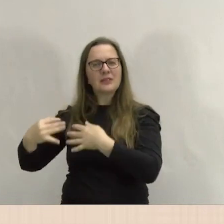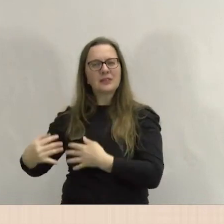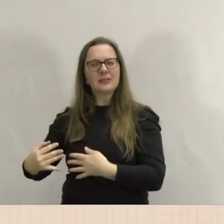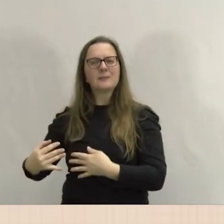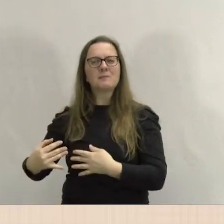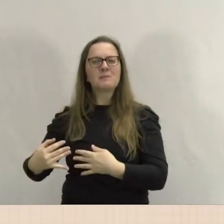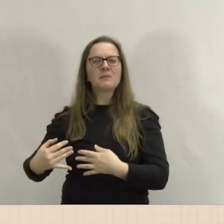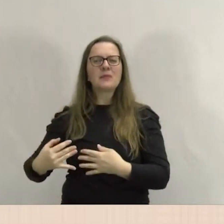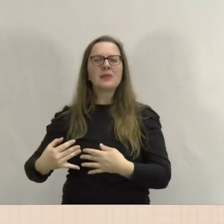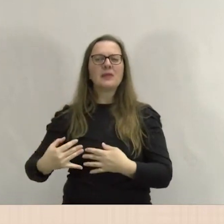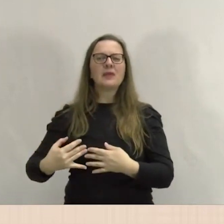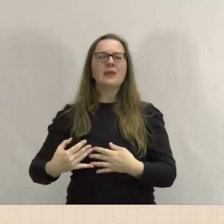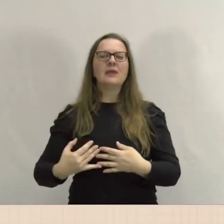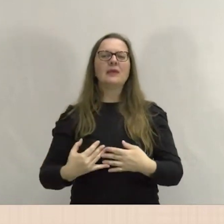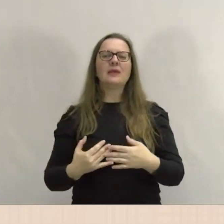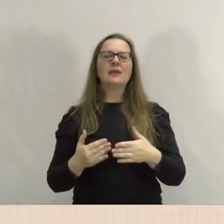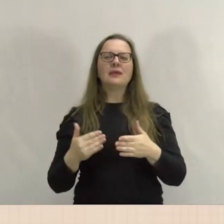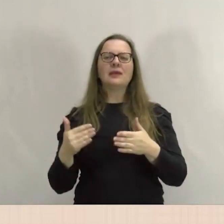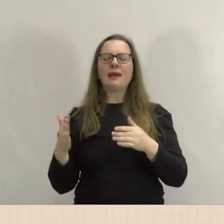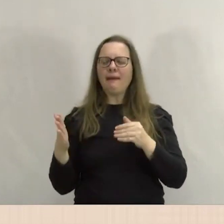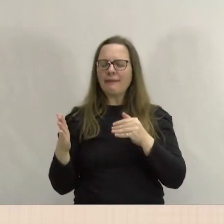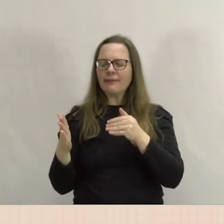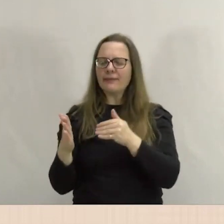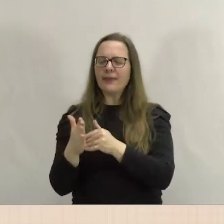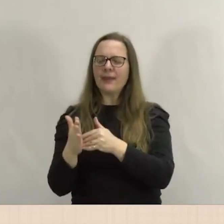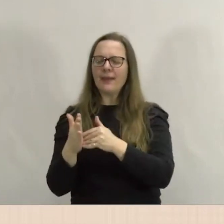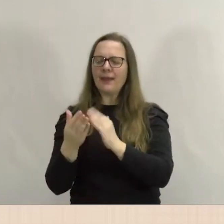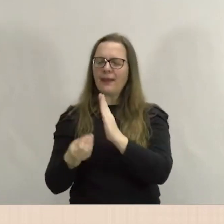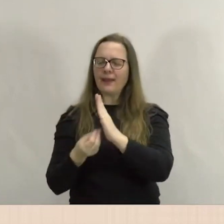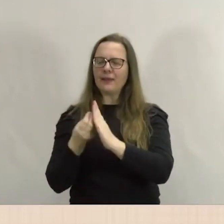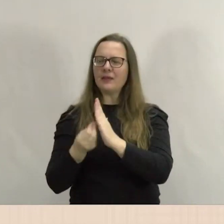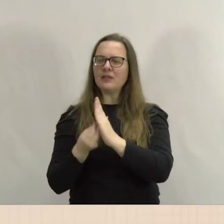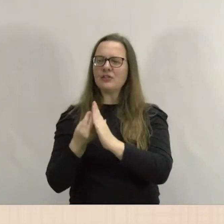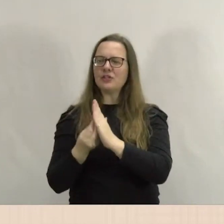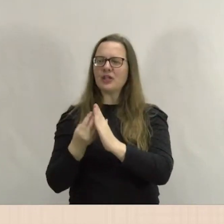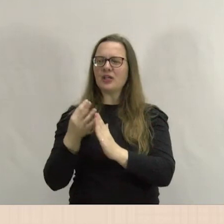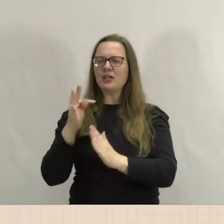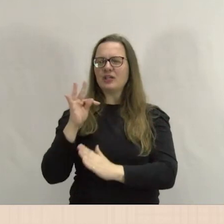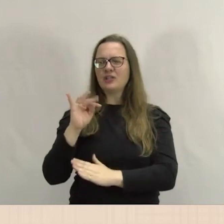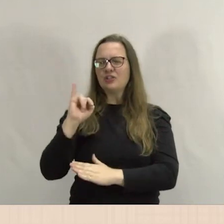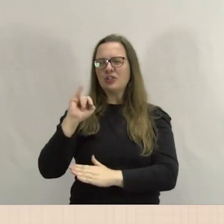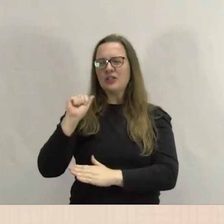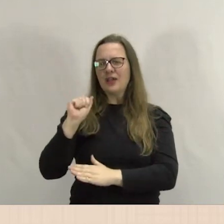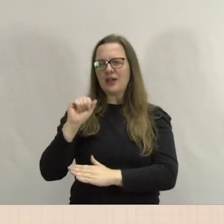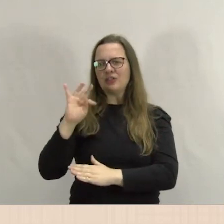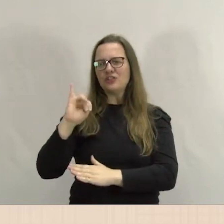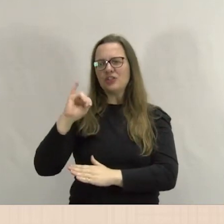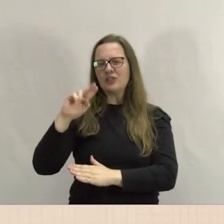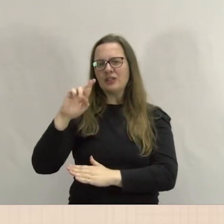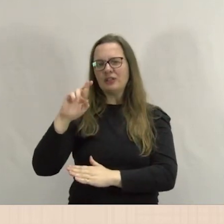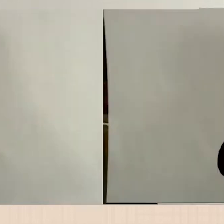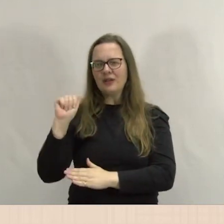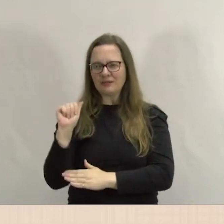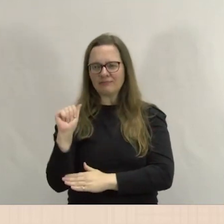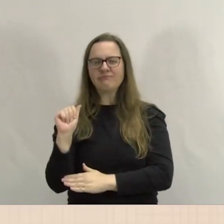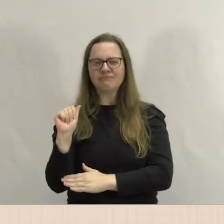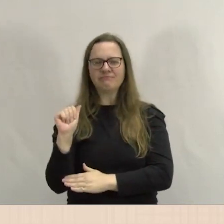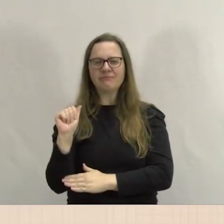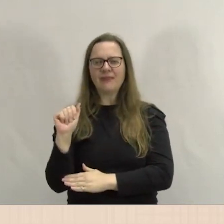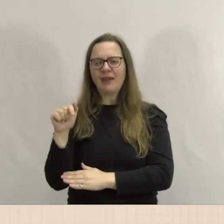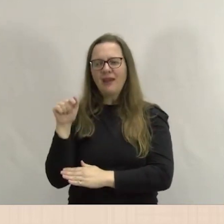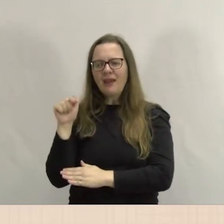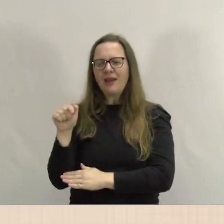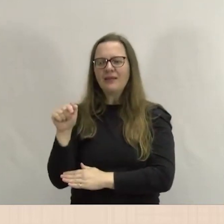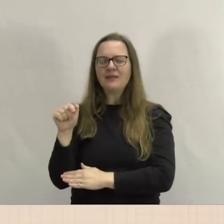em Tiatira. Preciso terminar com a igreja em Sardes, Filadélfia, que é o principal objetivo,